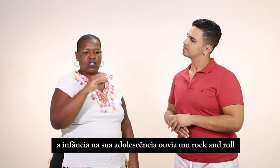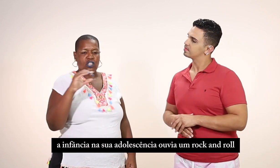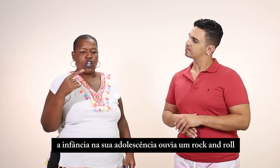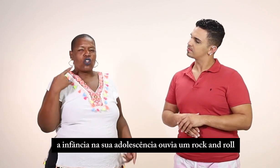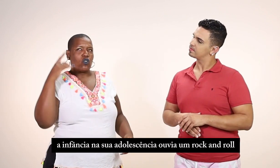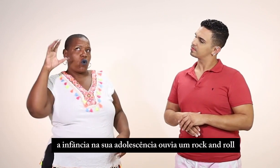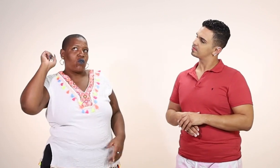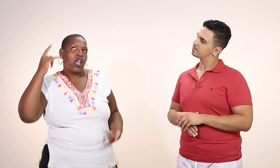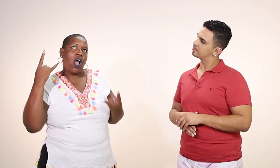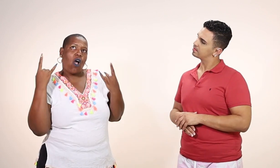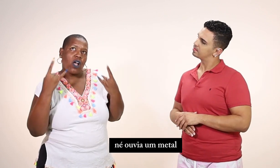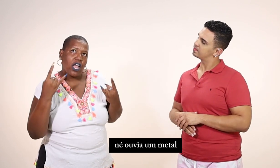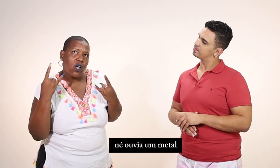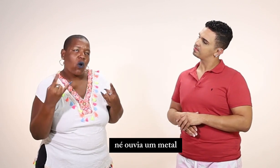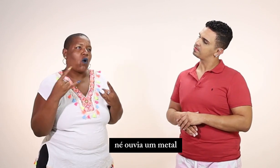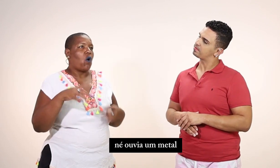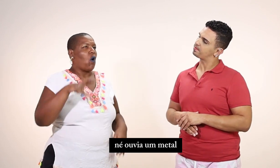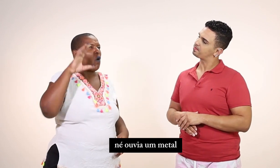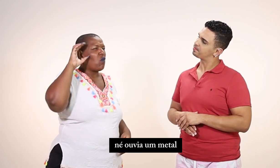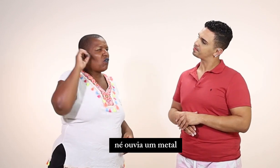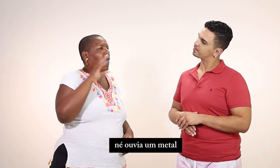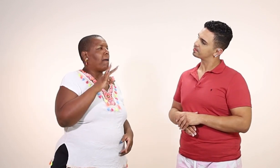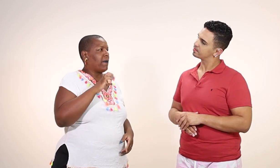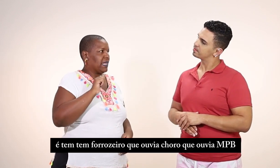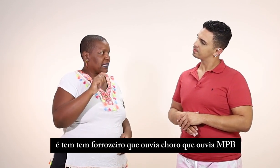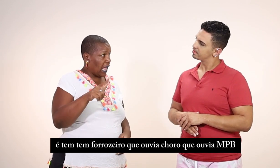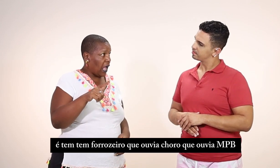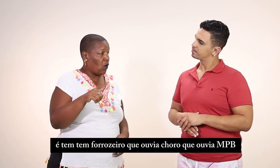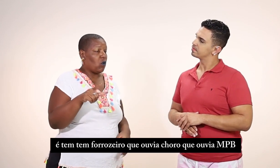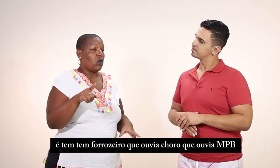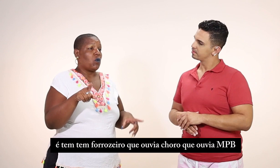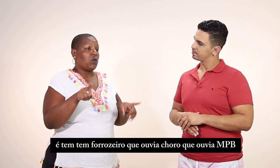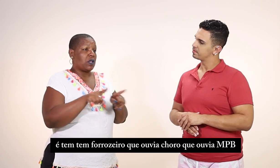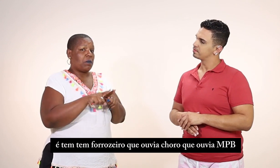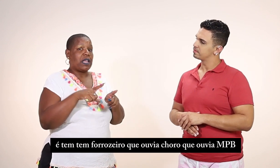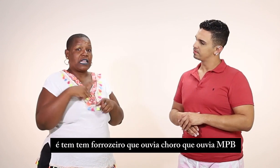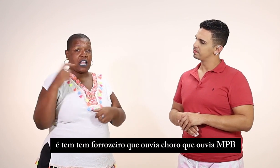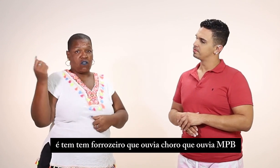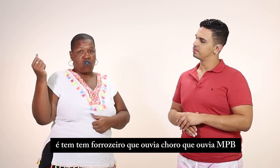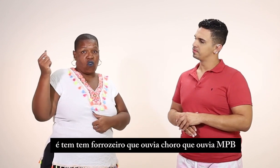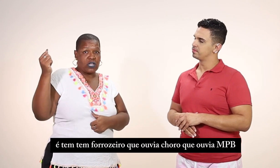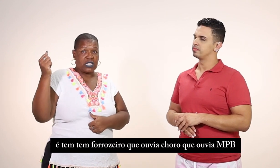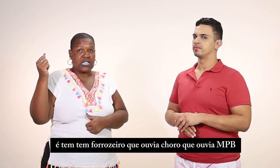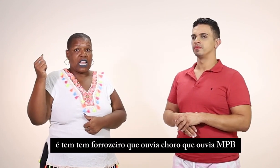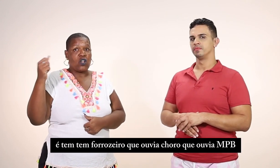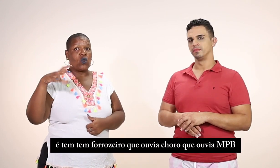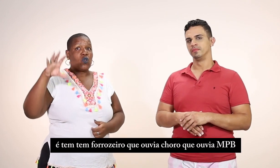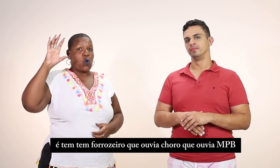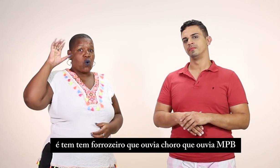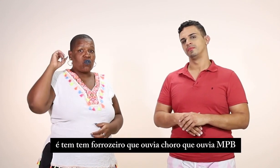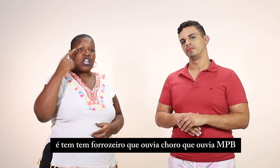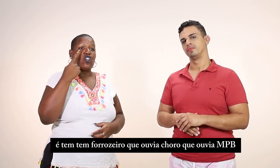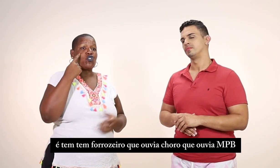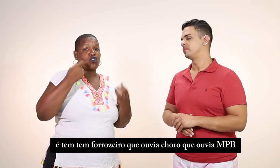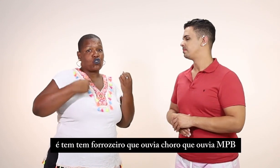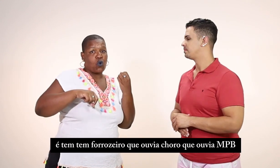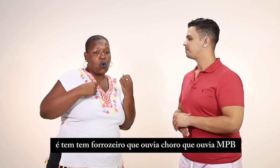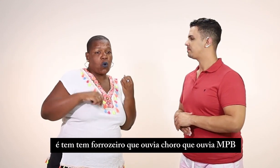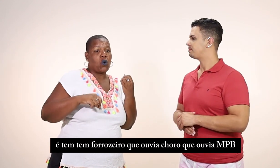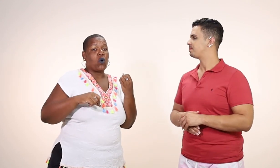rock and roll, né? Ouviam metal, tem forrozeiro que ouvia choro, que ouvia